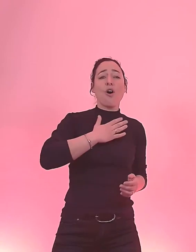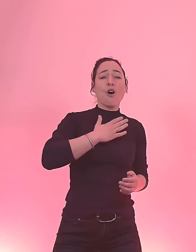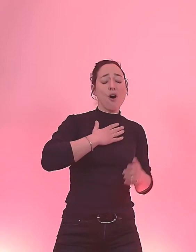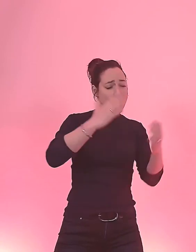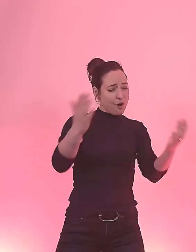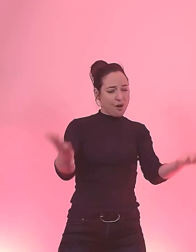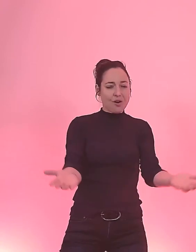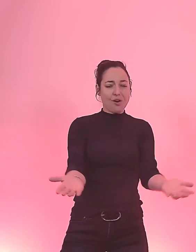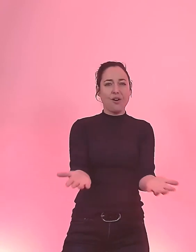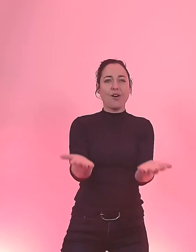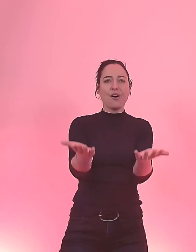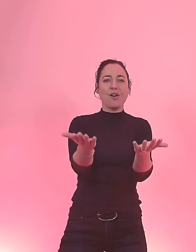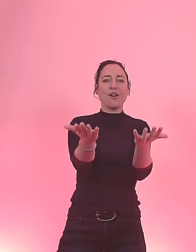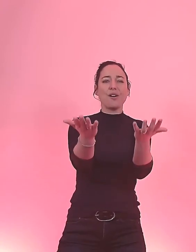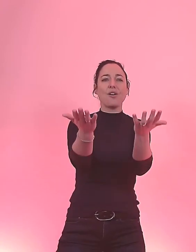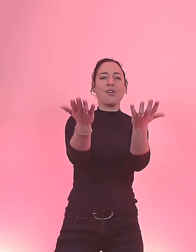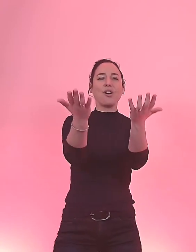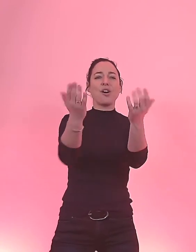oh